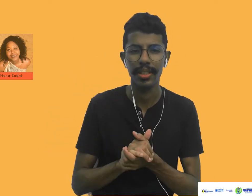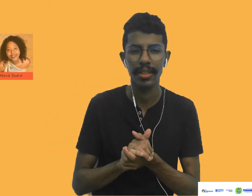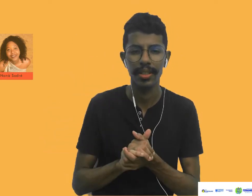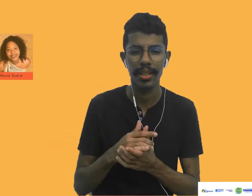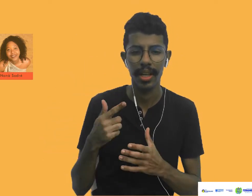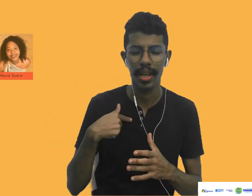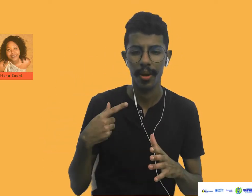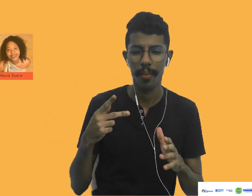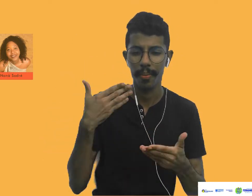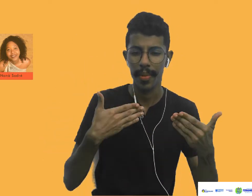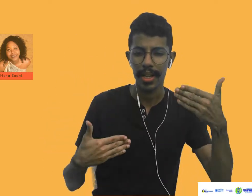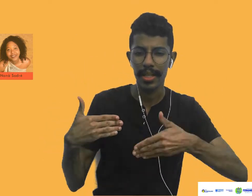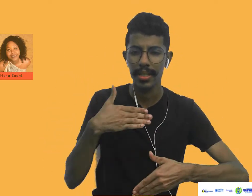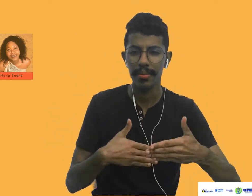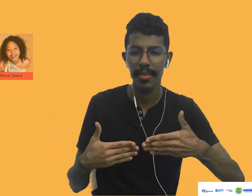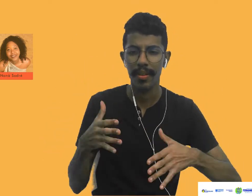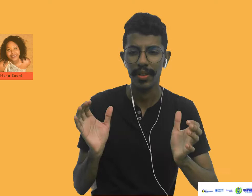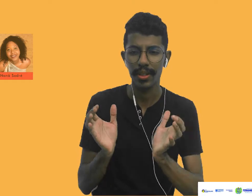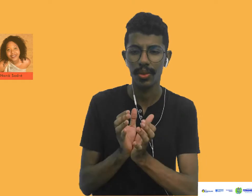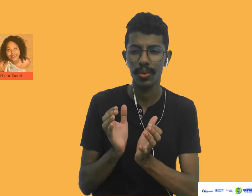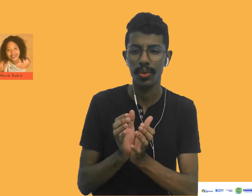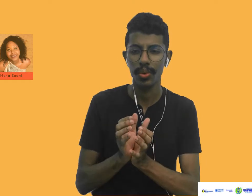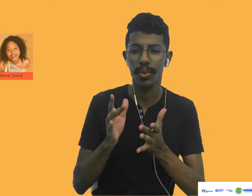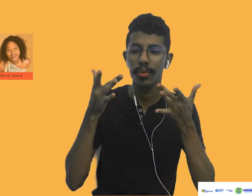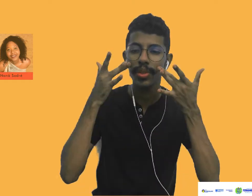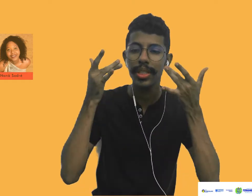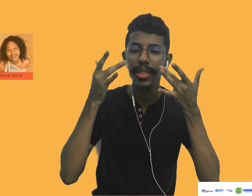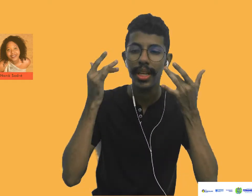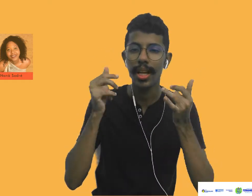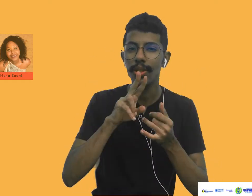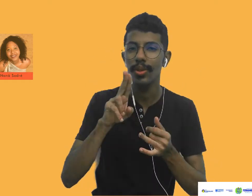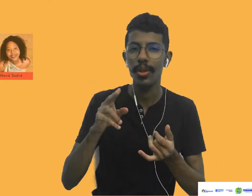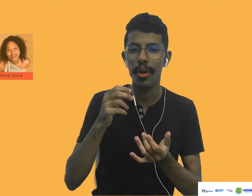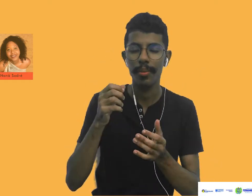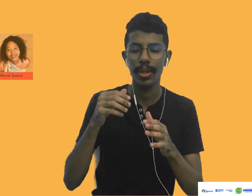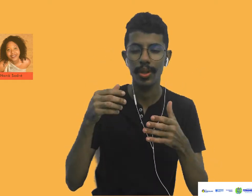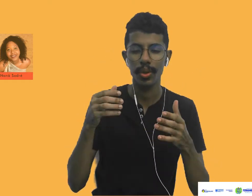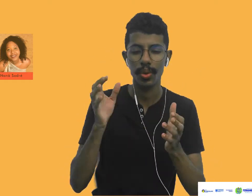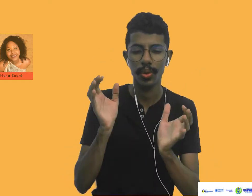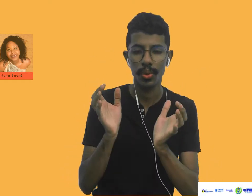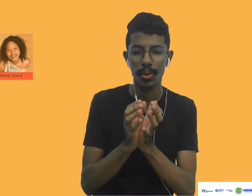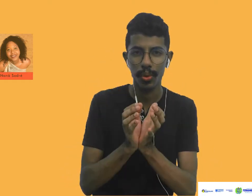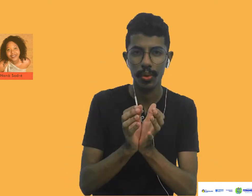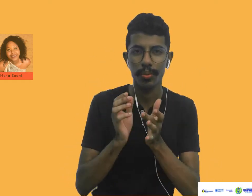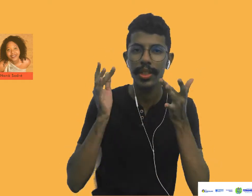de 2004, de um grupo de teatro chamado Grupo Teatro Marco Zero. Era um grupo